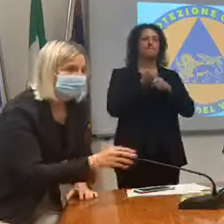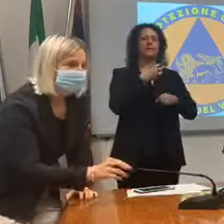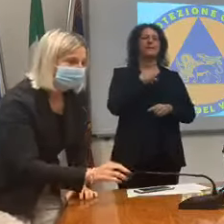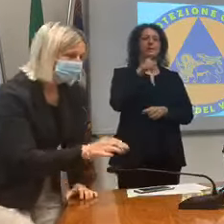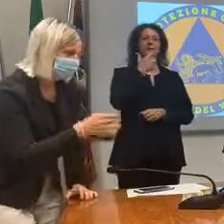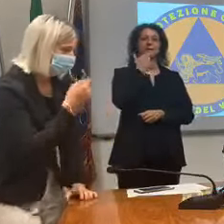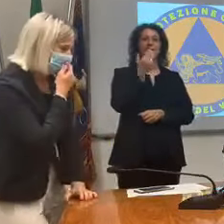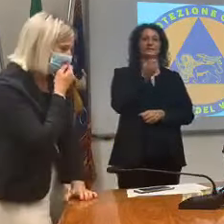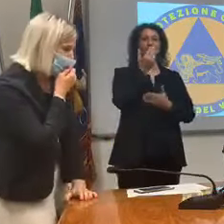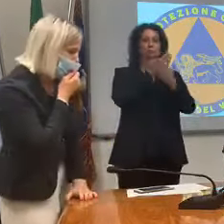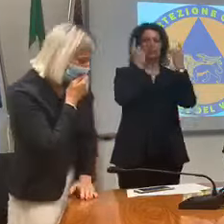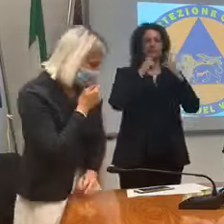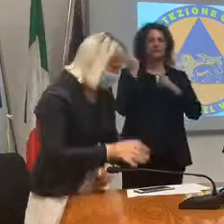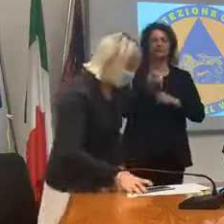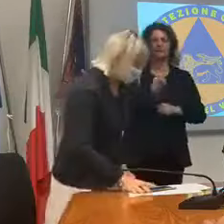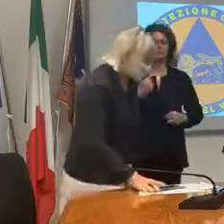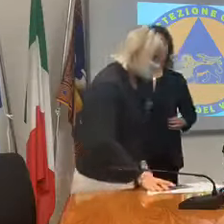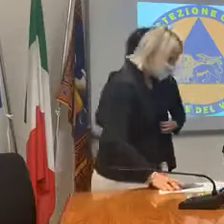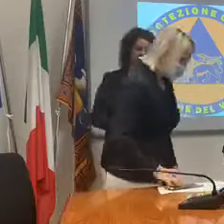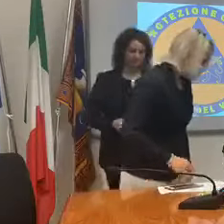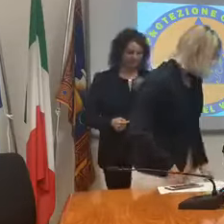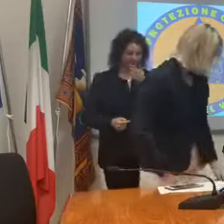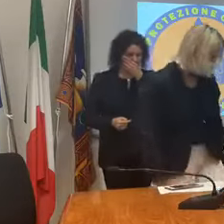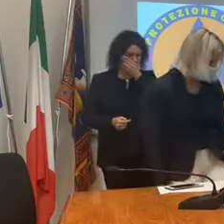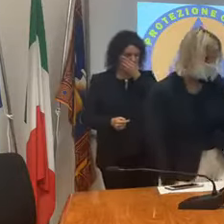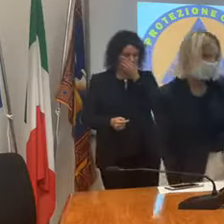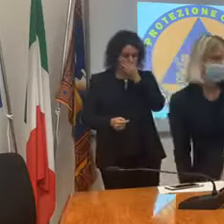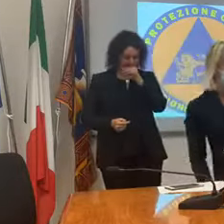all'assessore, grazie e buona giornata.